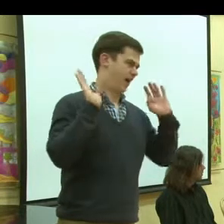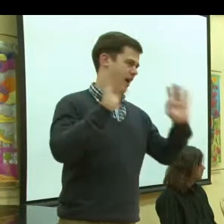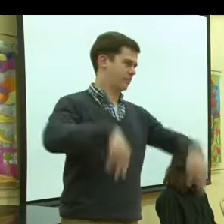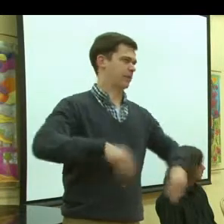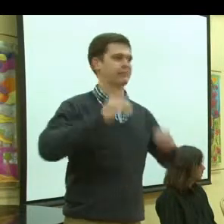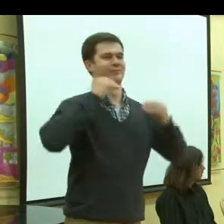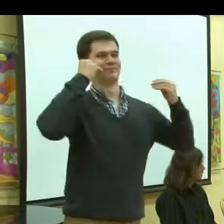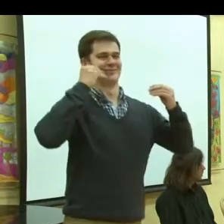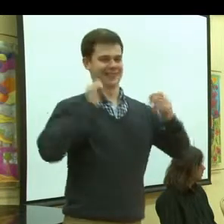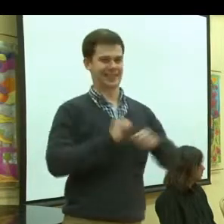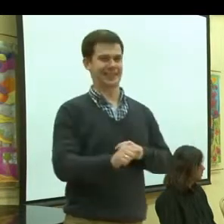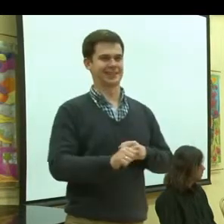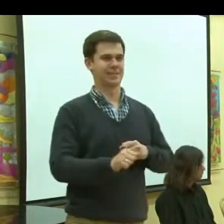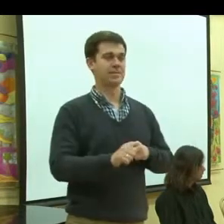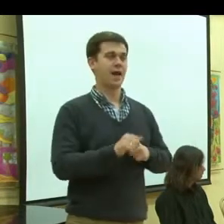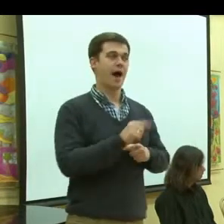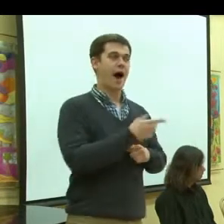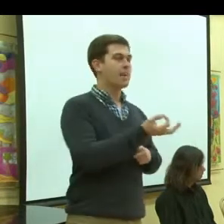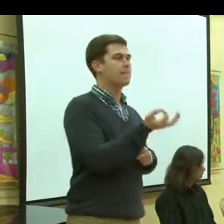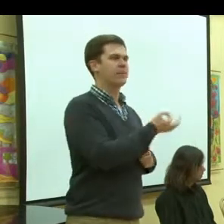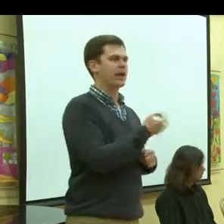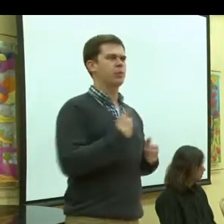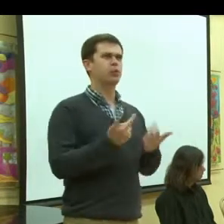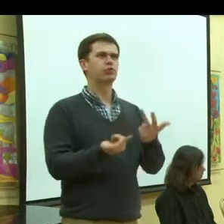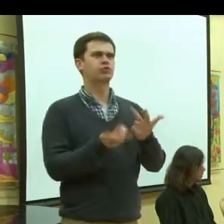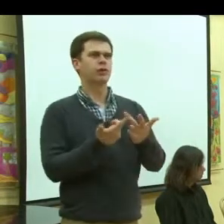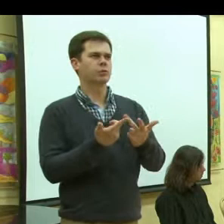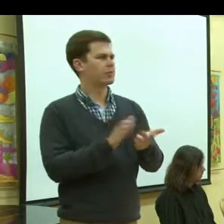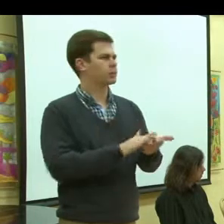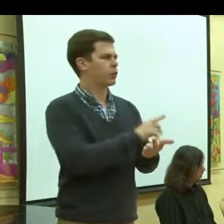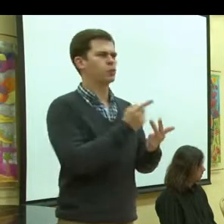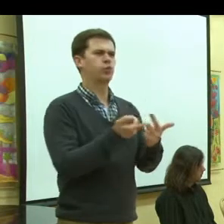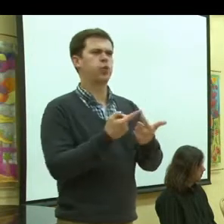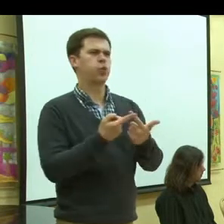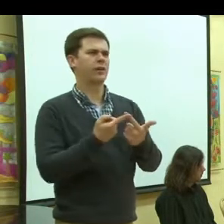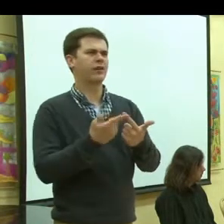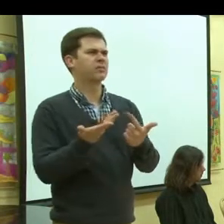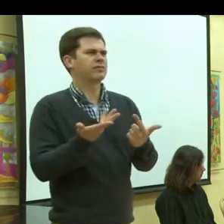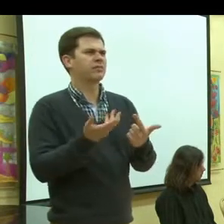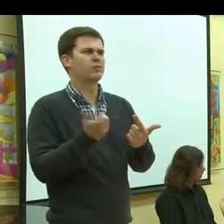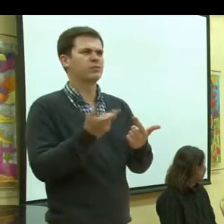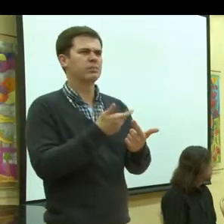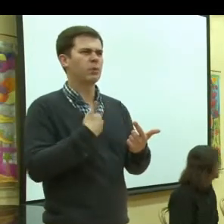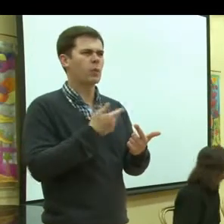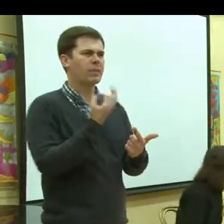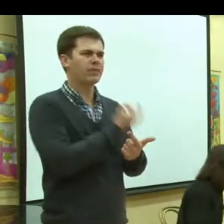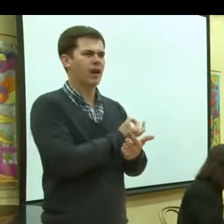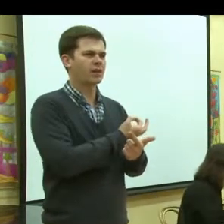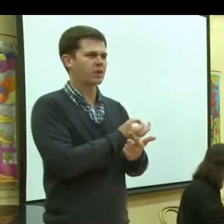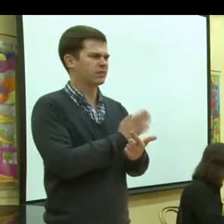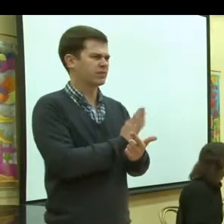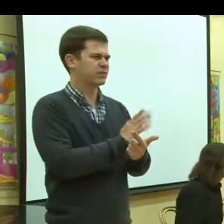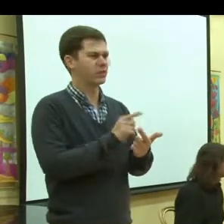Polonia, hay asociaciones argentino-polacas. Jeżeli chodzi o pytanie trzecie, bo ja tego drugiego przepraszam, ale nie do końca jakby to chodziło o jedną matę coś, bo nie dosłyszałam. To